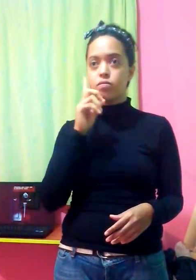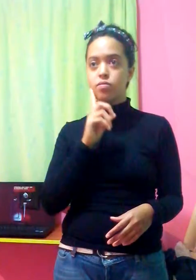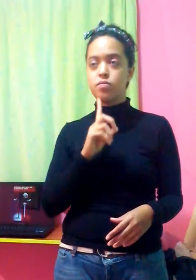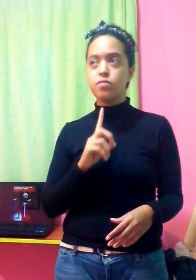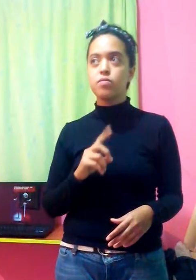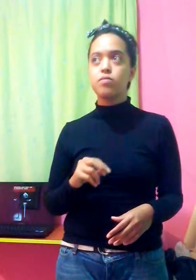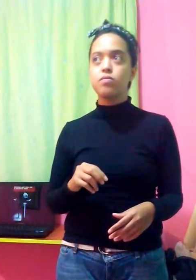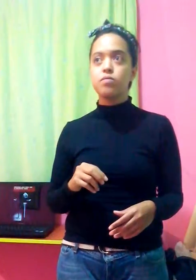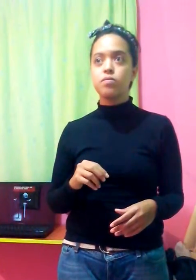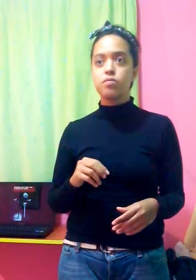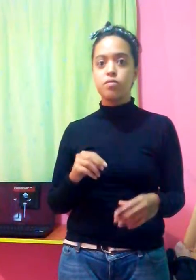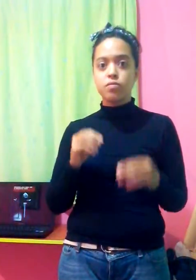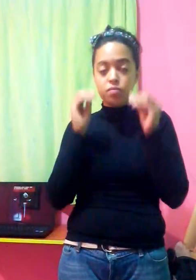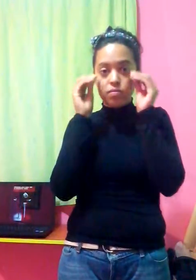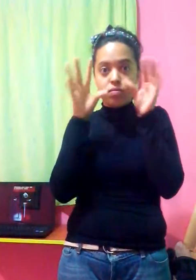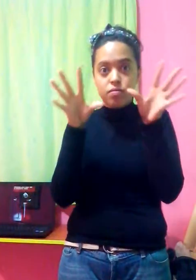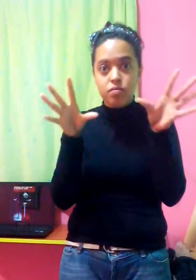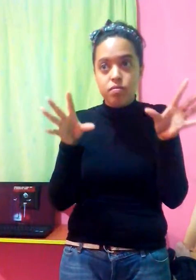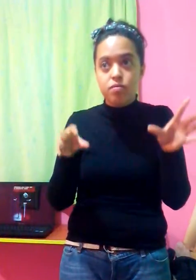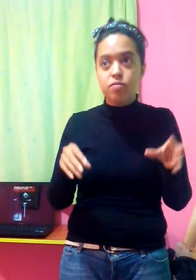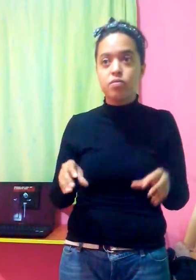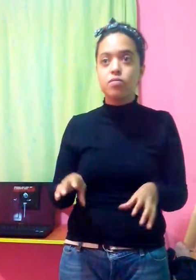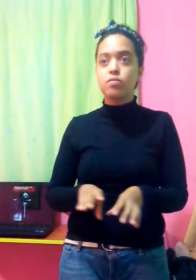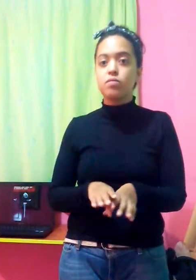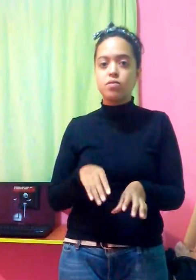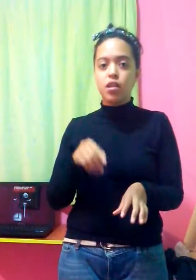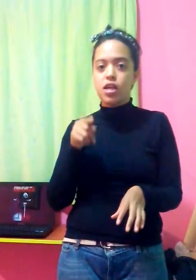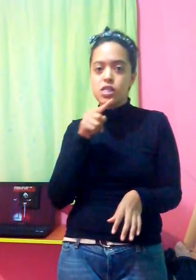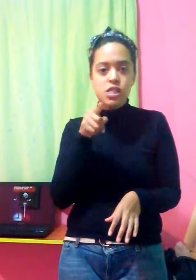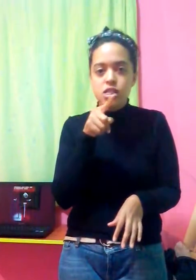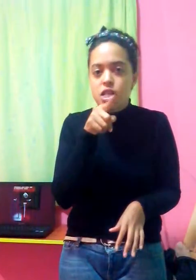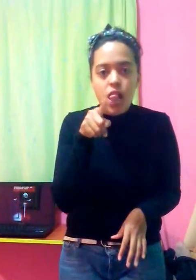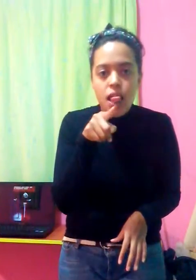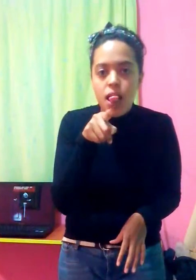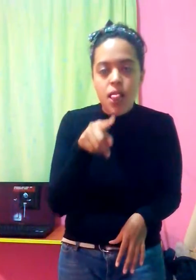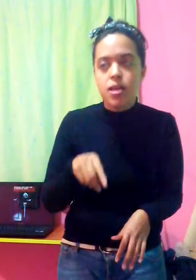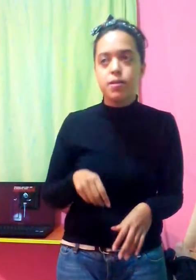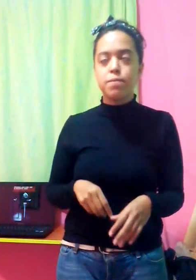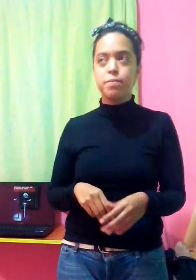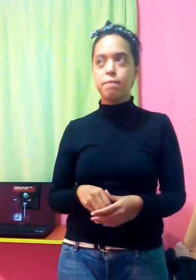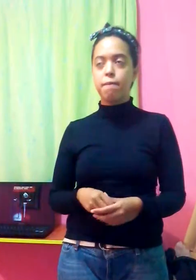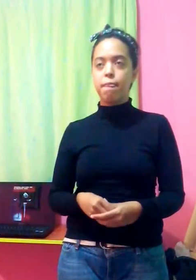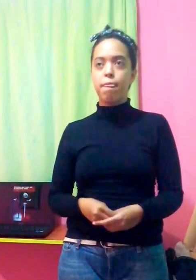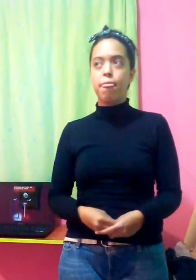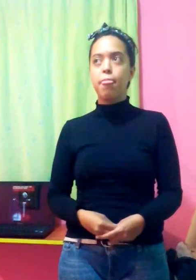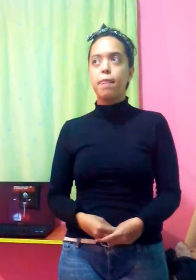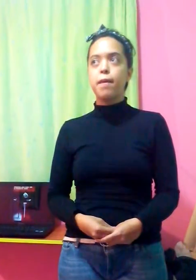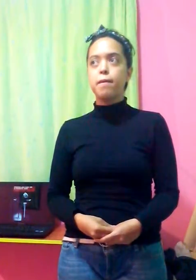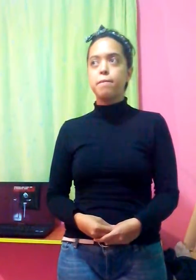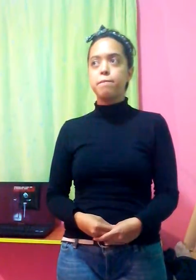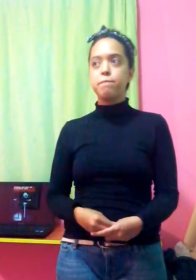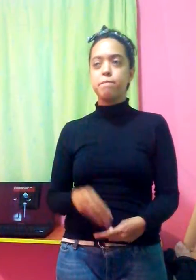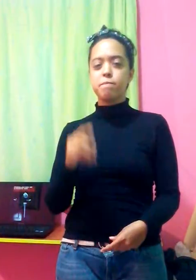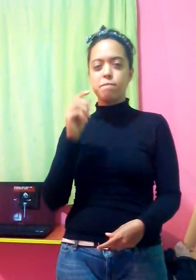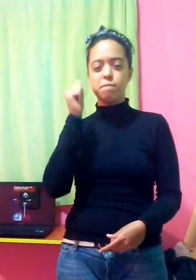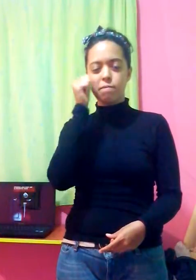A cada que diga astutas, ustedes le hacen shh. Y yo digo como serpientes. Siempre decía mi abuela, hijitas, ¿quieres